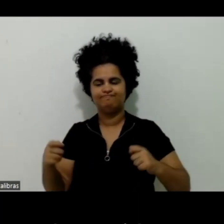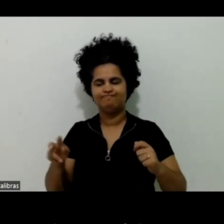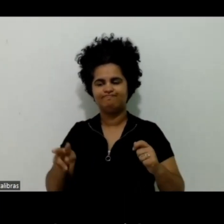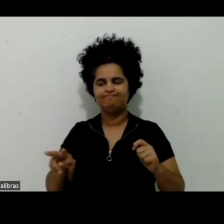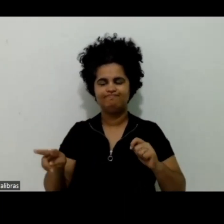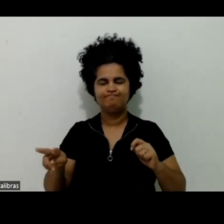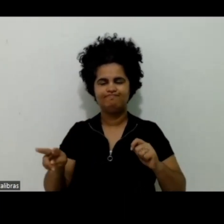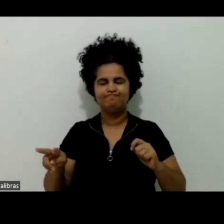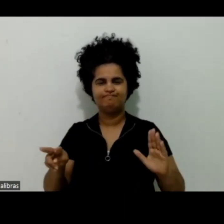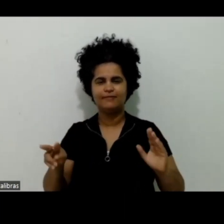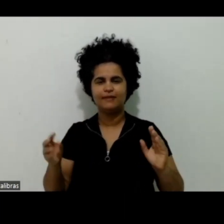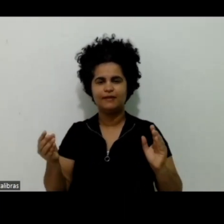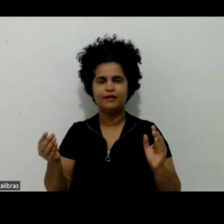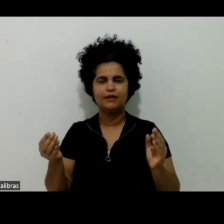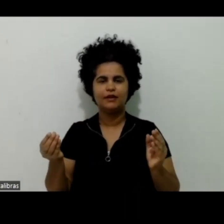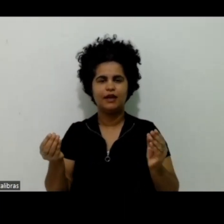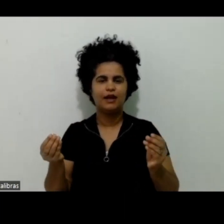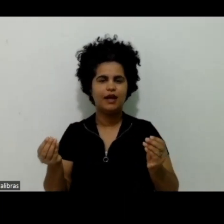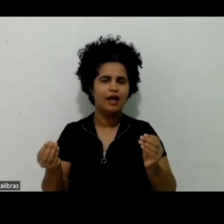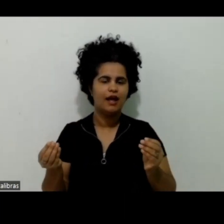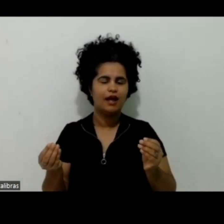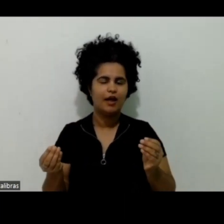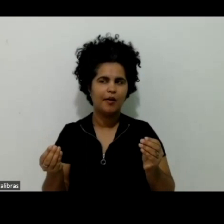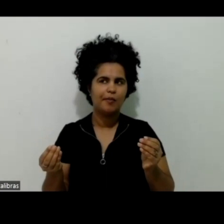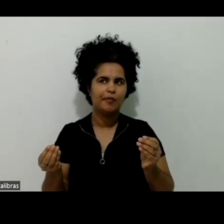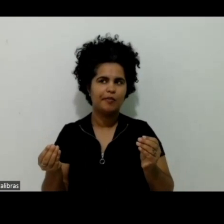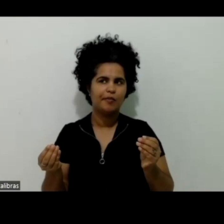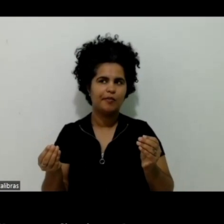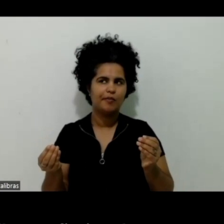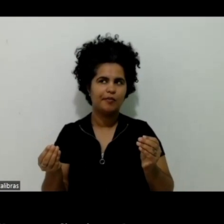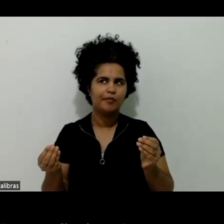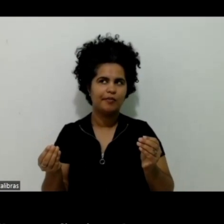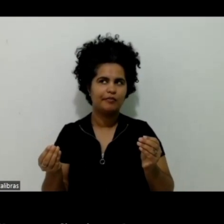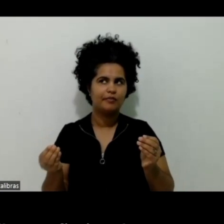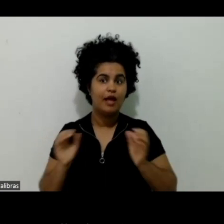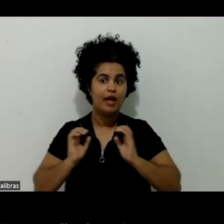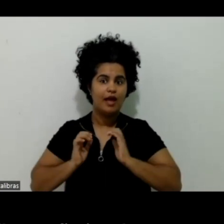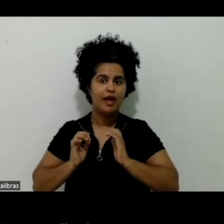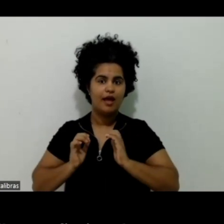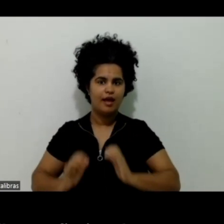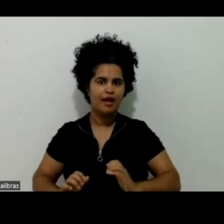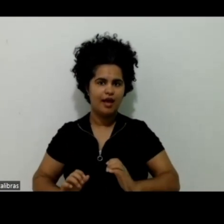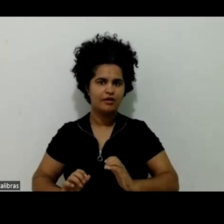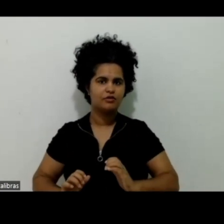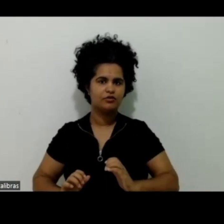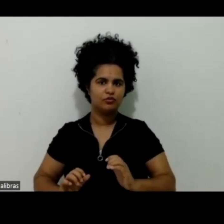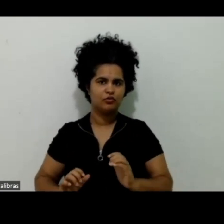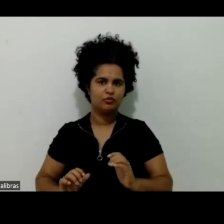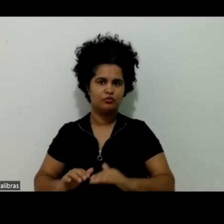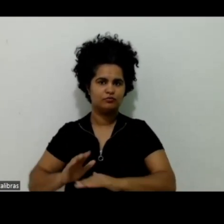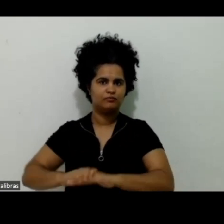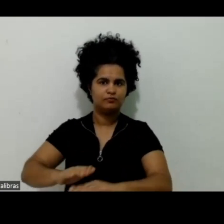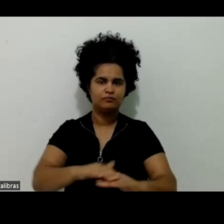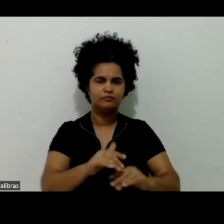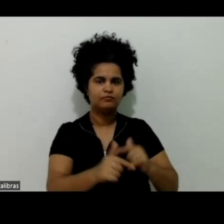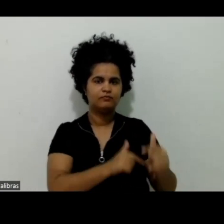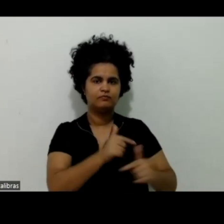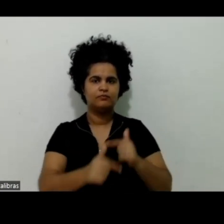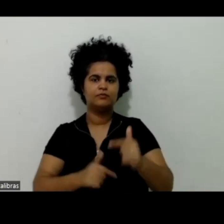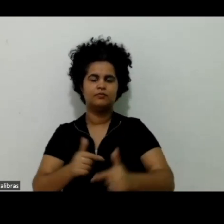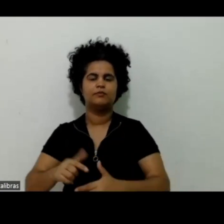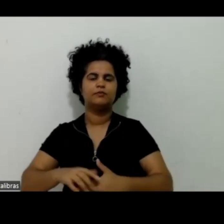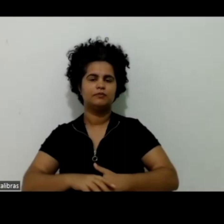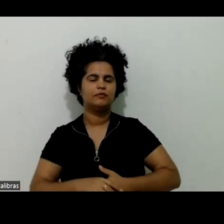de material, de vigor, né, para a realização ética no cotidiano do trabalho profissional, né,